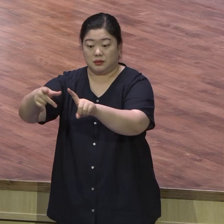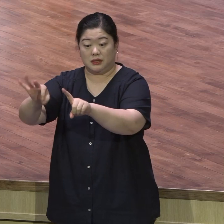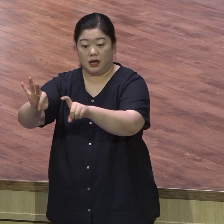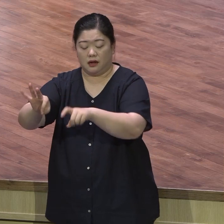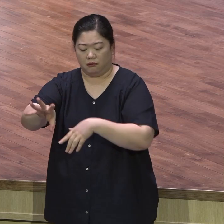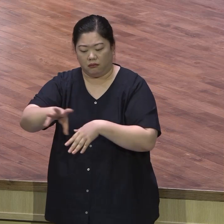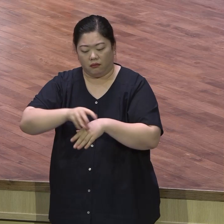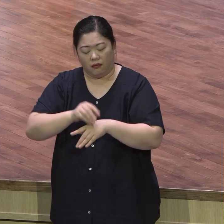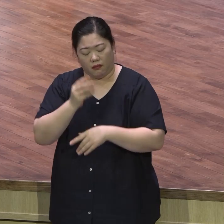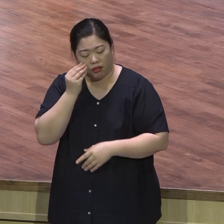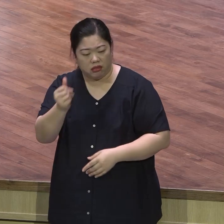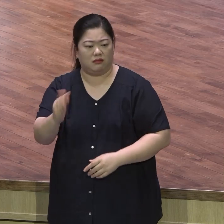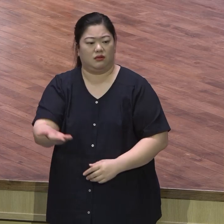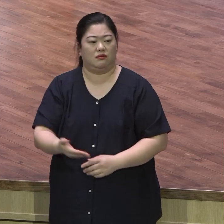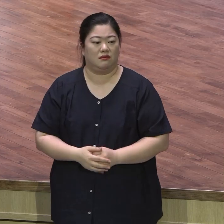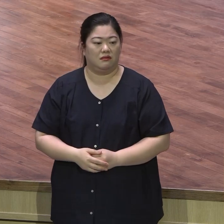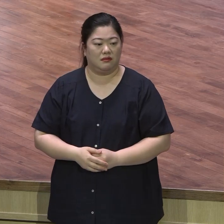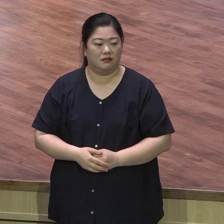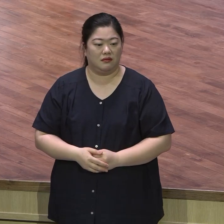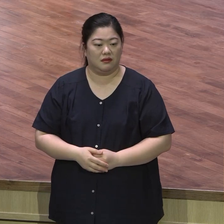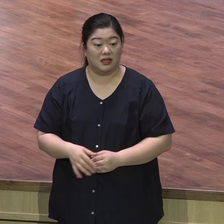완전히 매몰되어버려요.